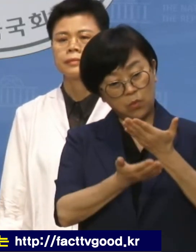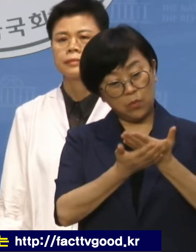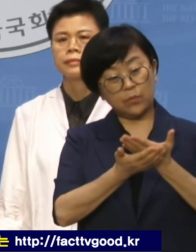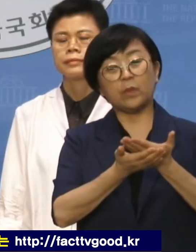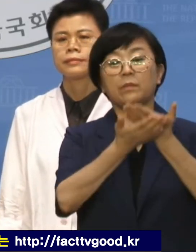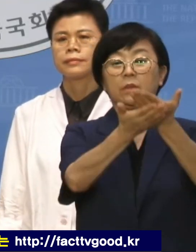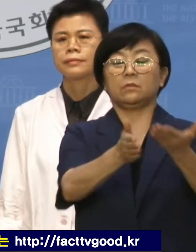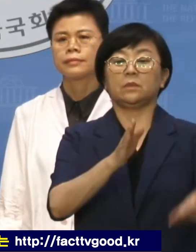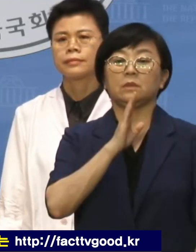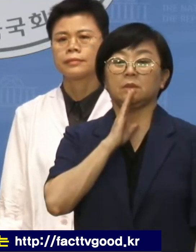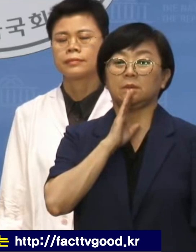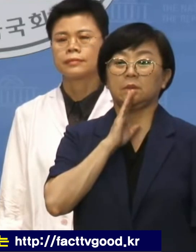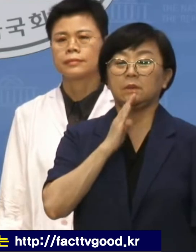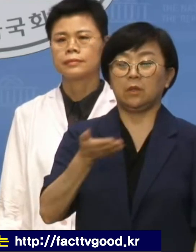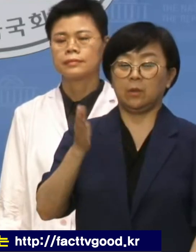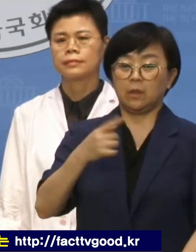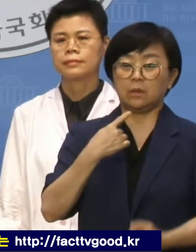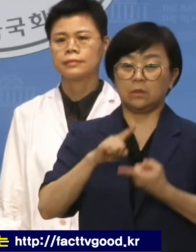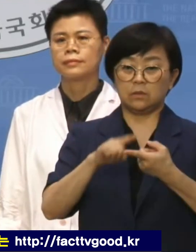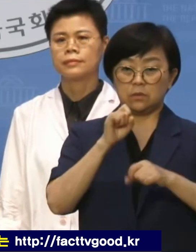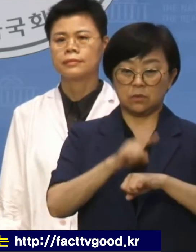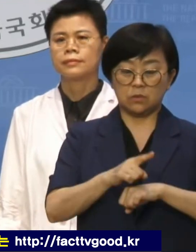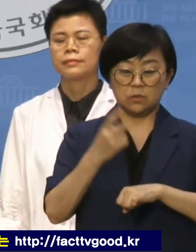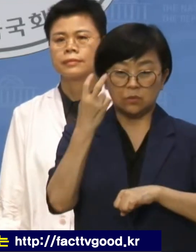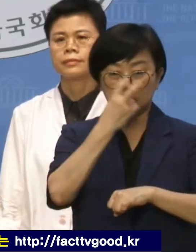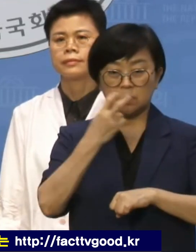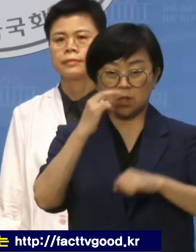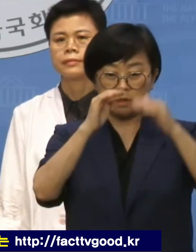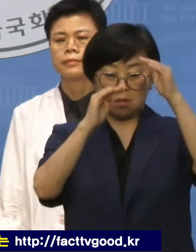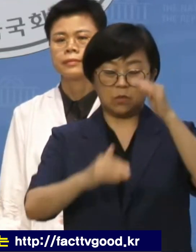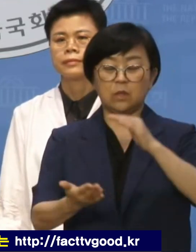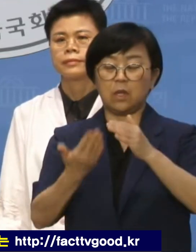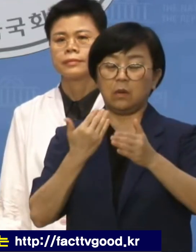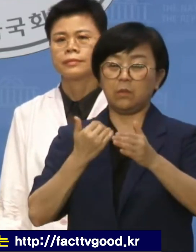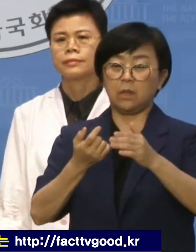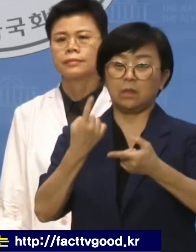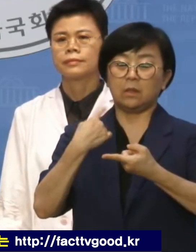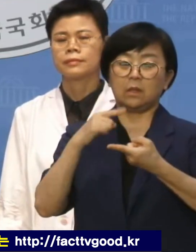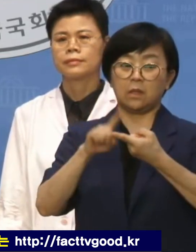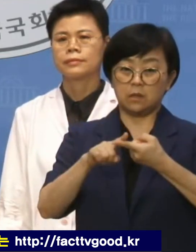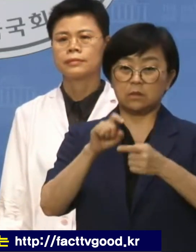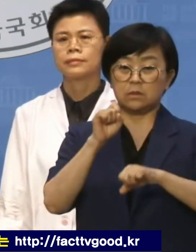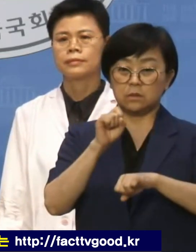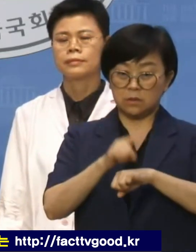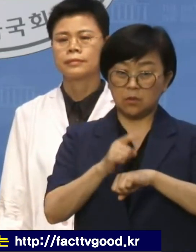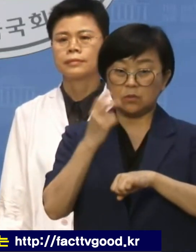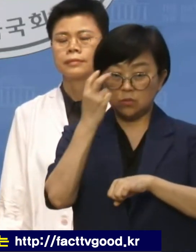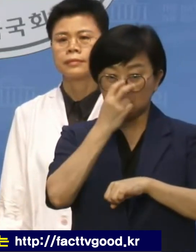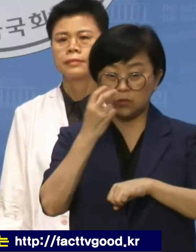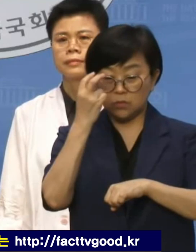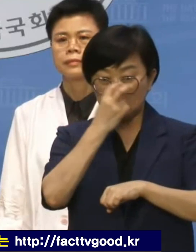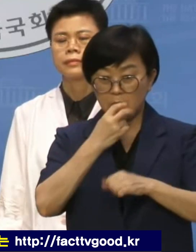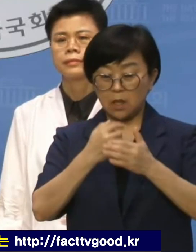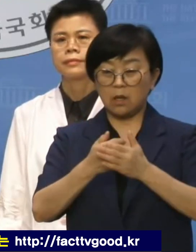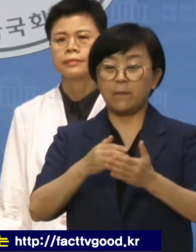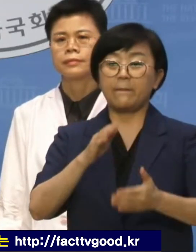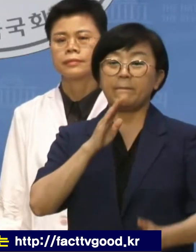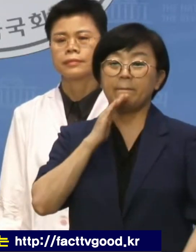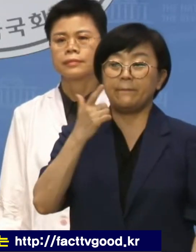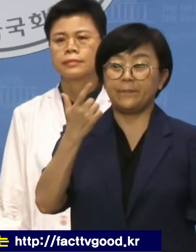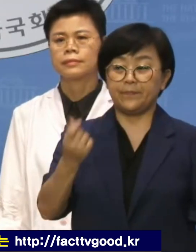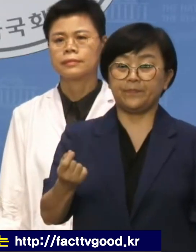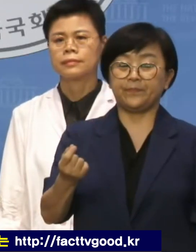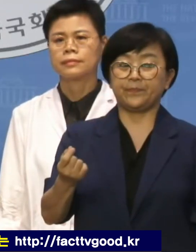제출하도록 되어 있습니다만 타당성 조사 보고 내용에는 에타 결과와 비교하도록 동시에 되어 있음에도